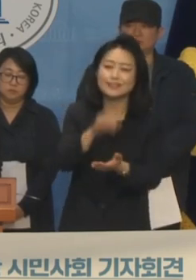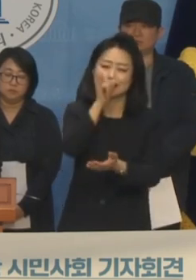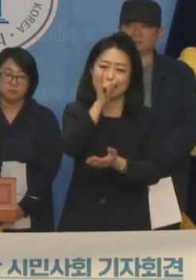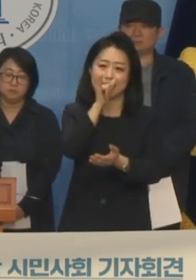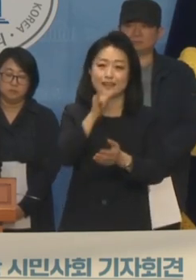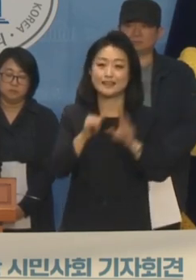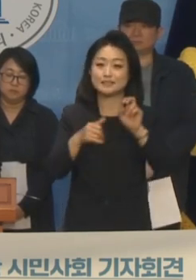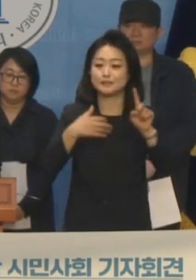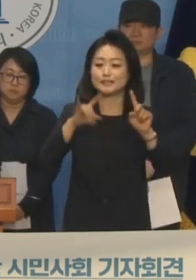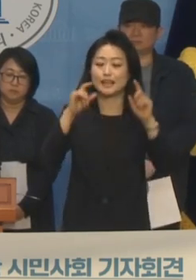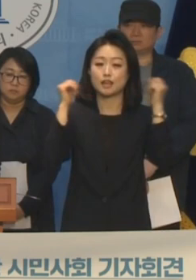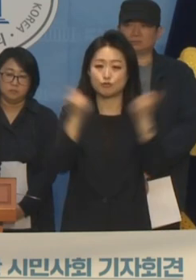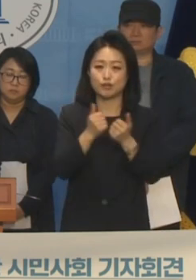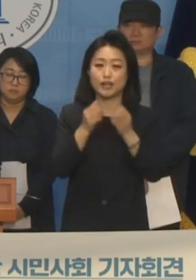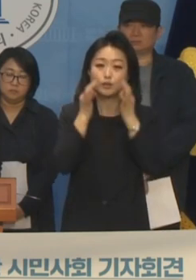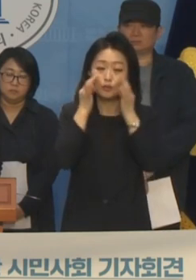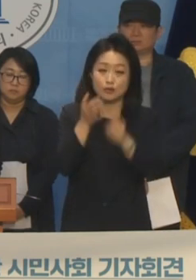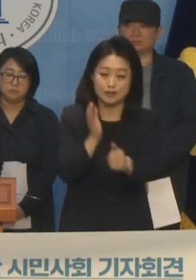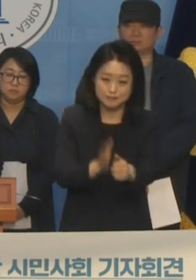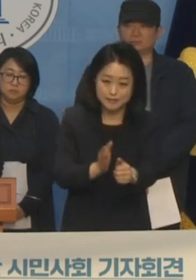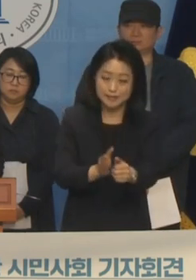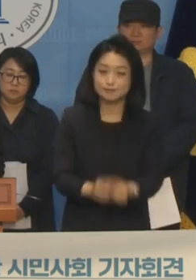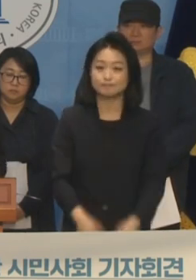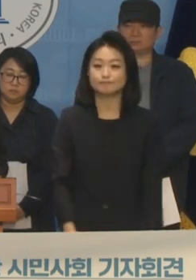국회의 마지막 노력을 촉구합니다.